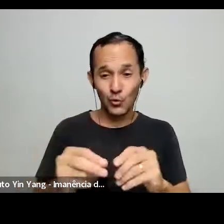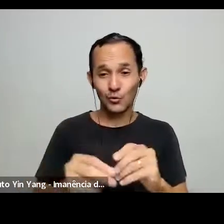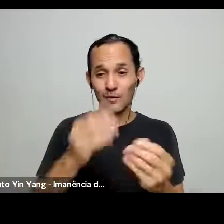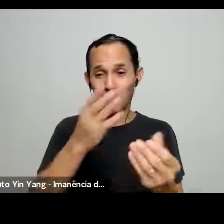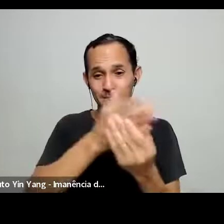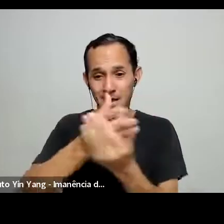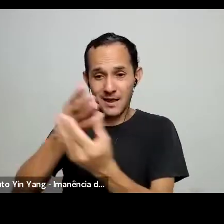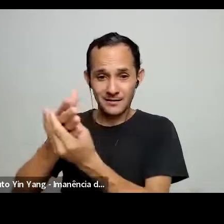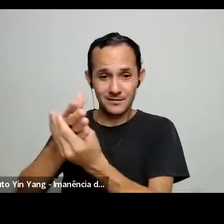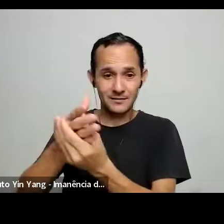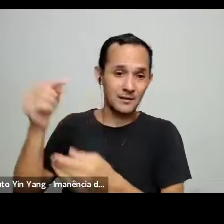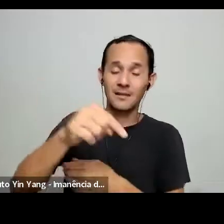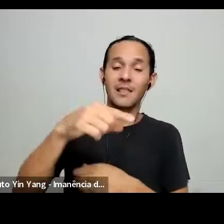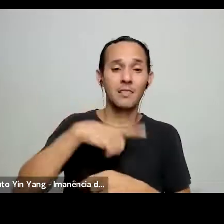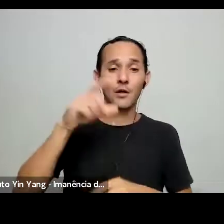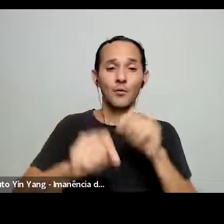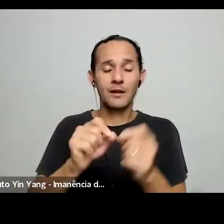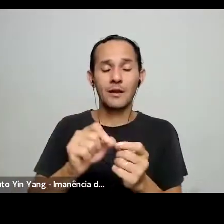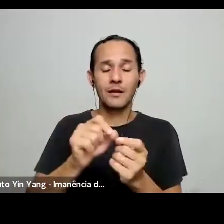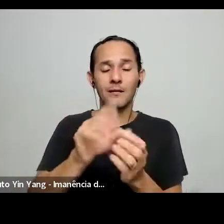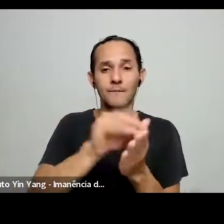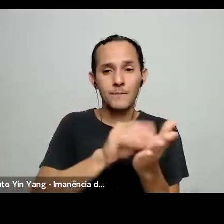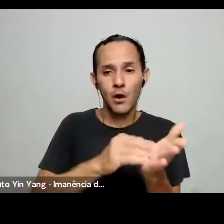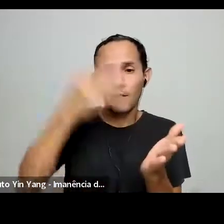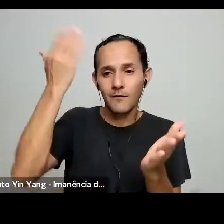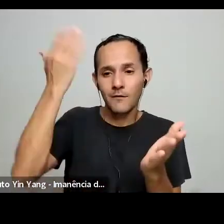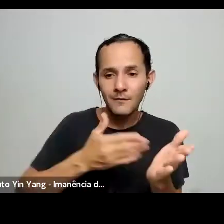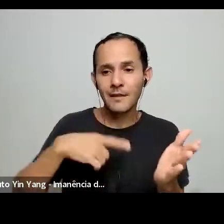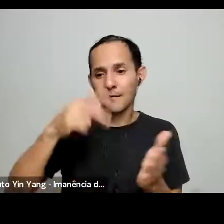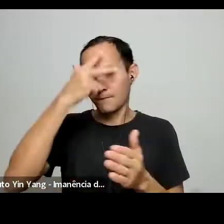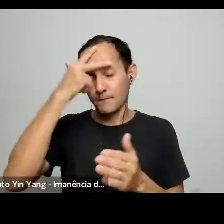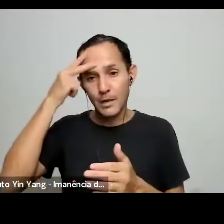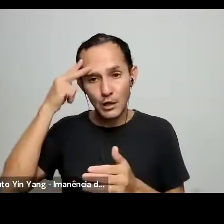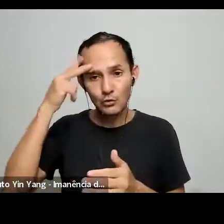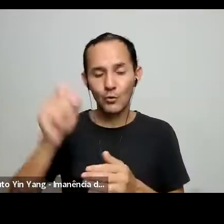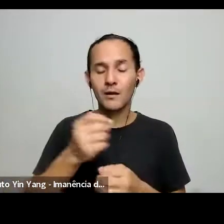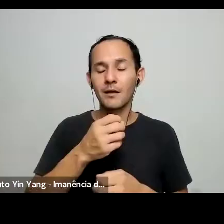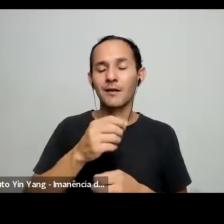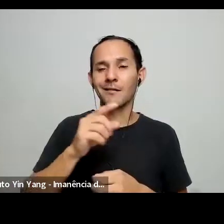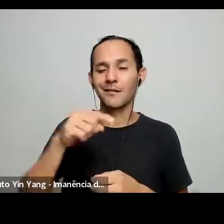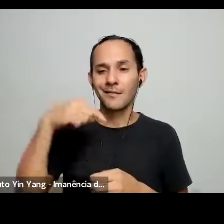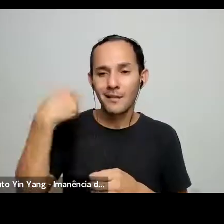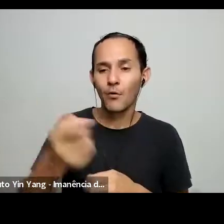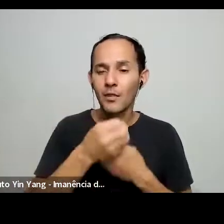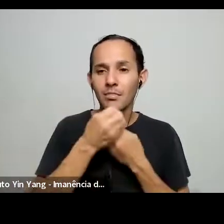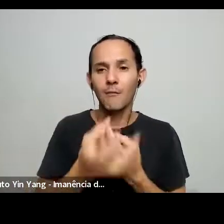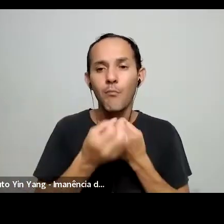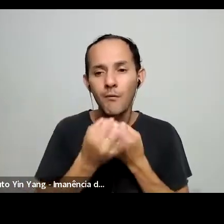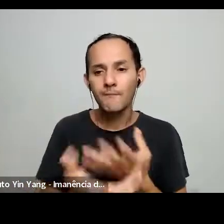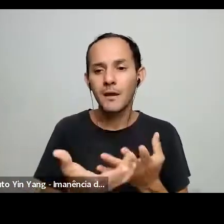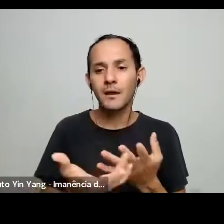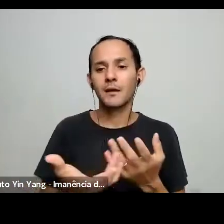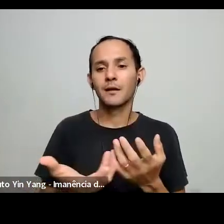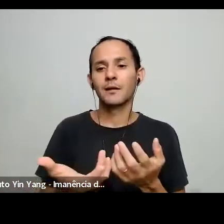arquivos aqui têm dados de pesquisa, tem pessoas que deram depois depoimentos,